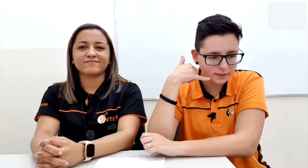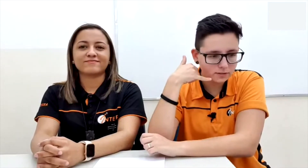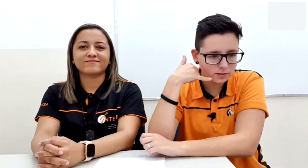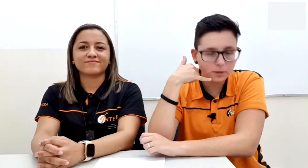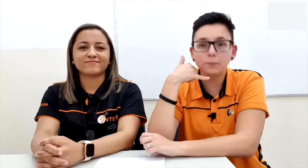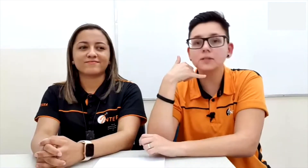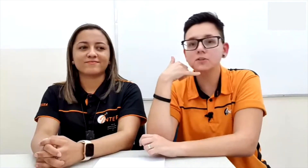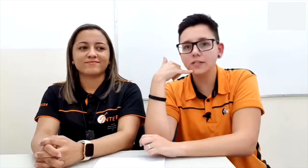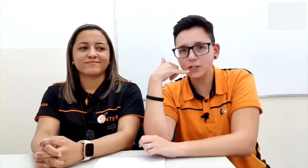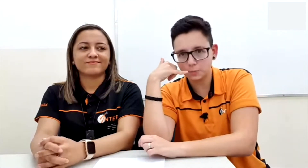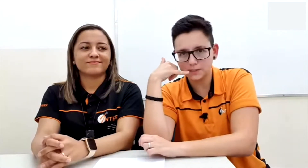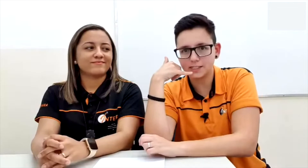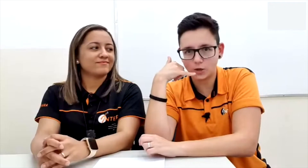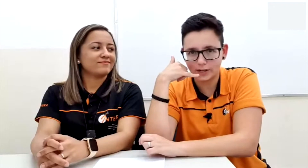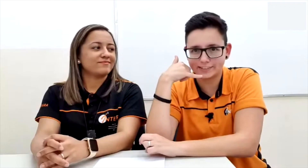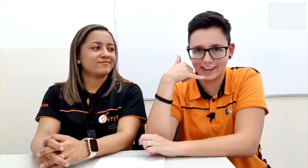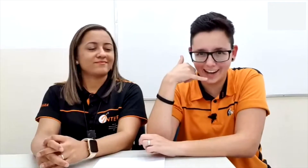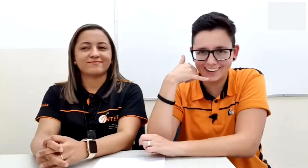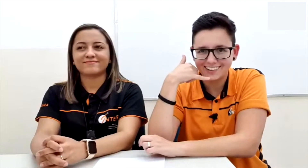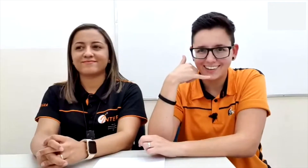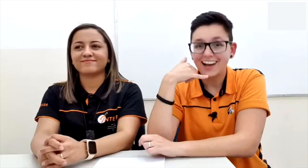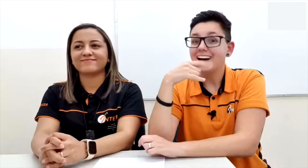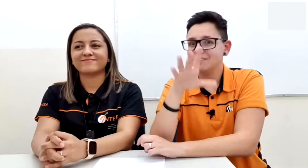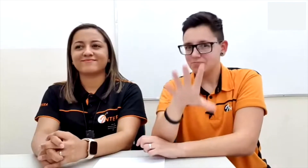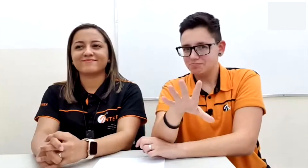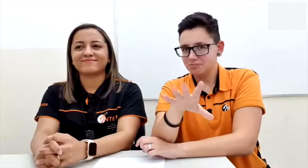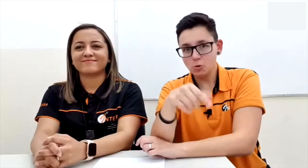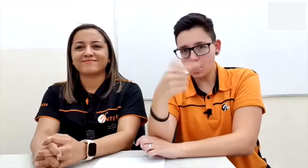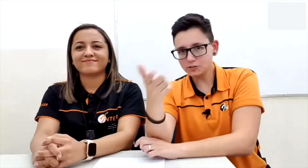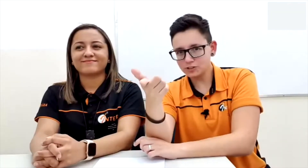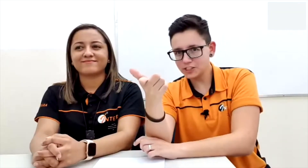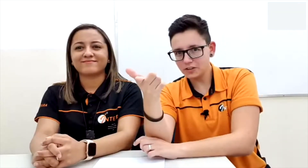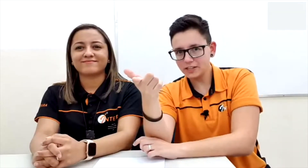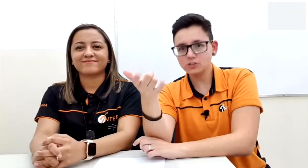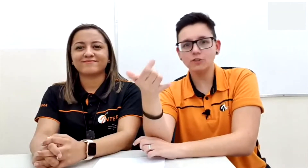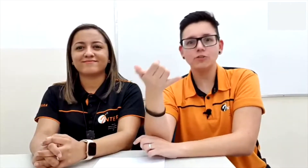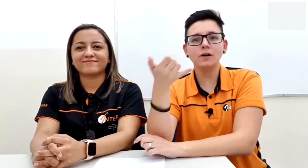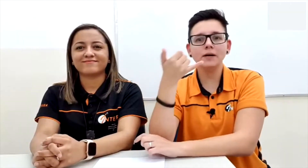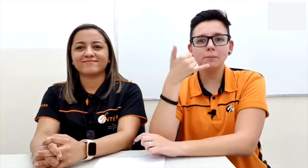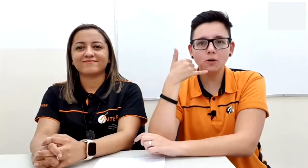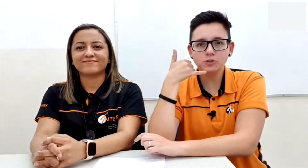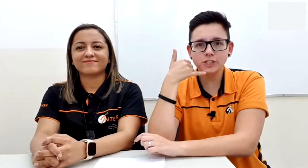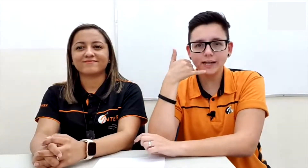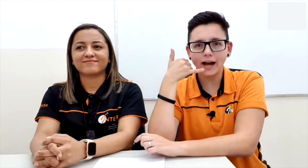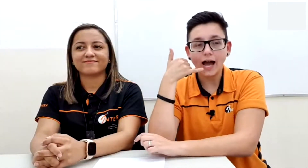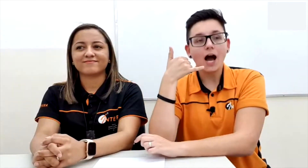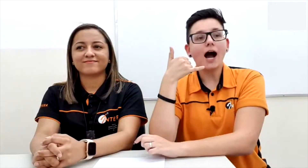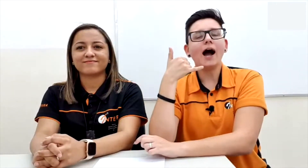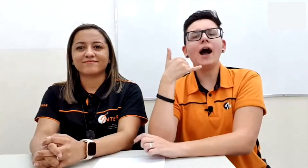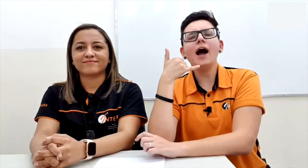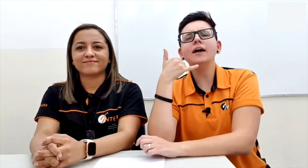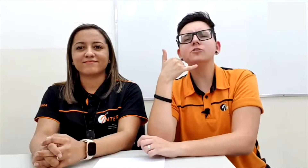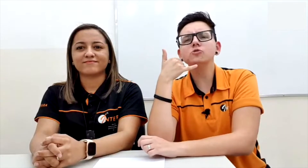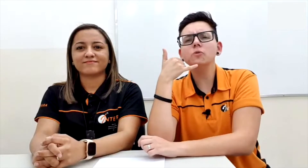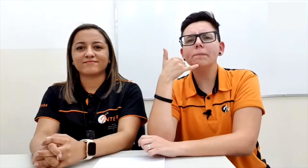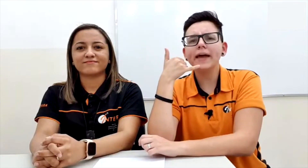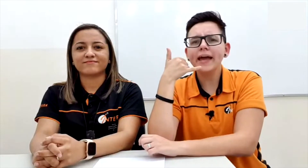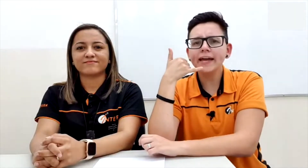Então tá bom. Depois eu ligo para a senhora, tá? No outro dia eu ligo de novo: ô, mãe, bom dia. Ai, tudo